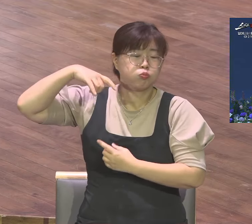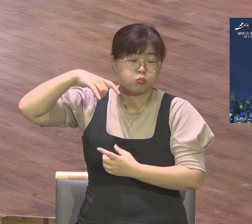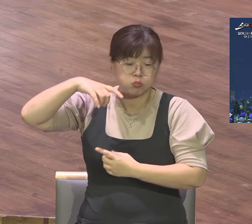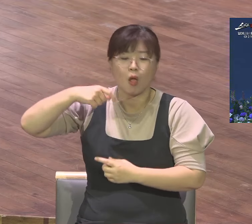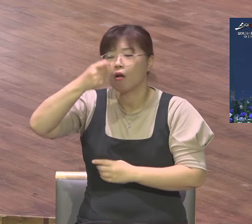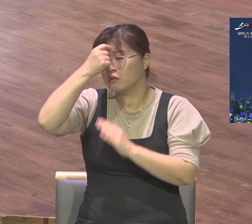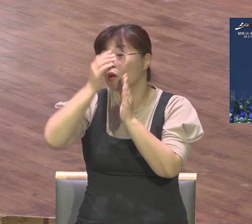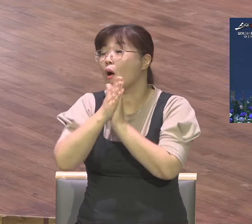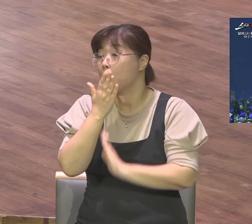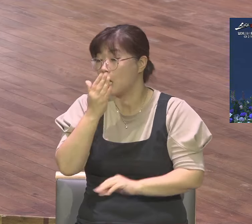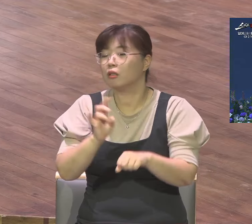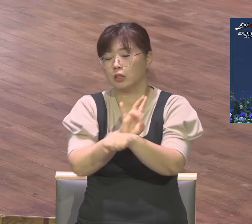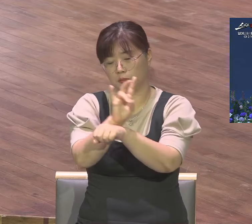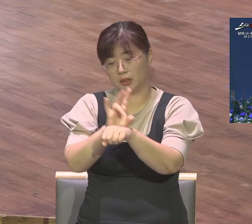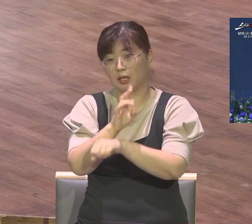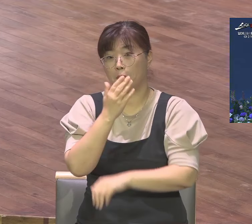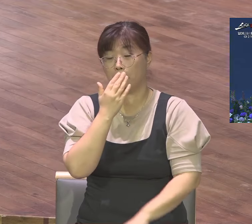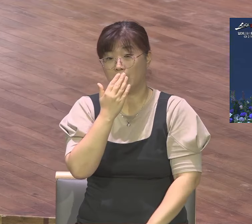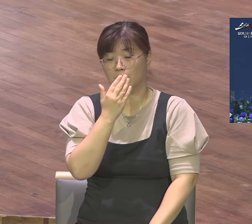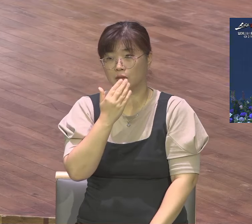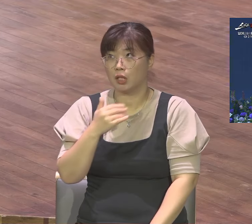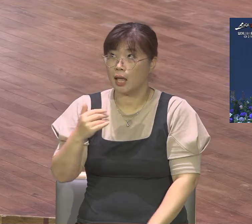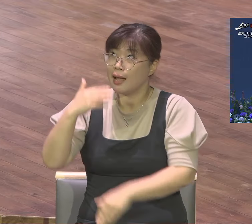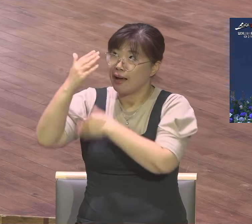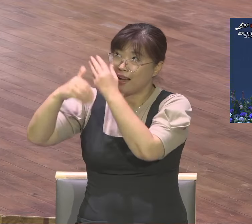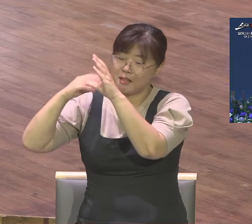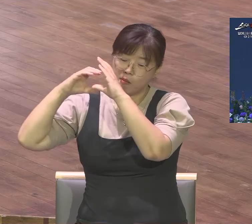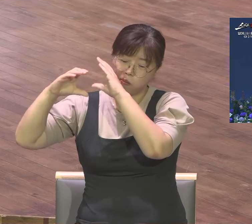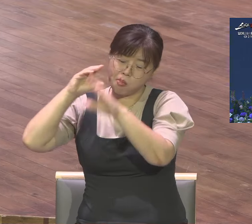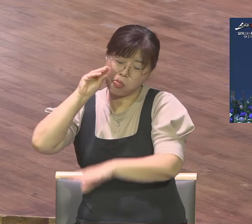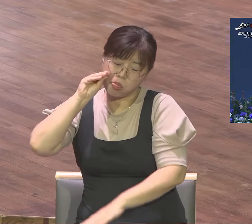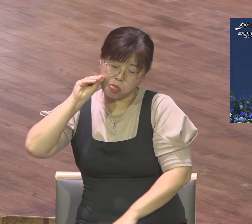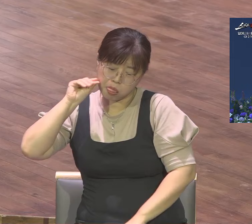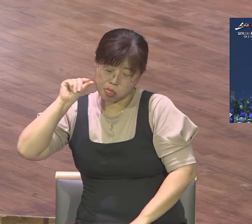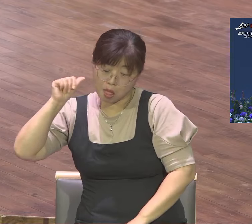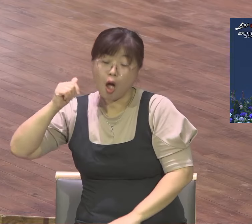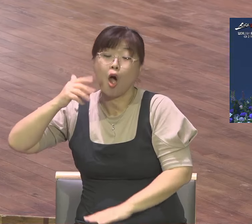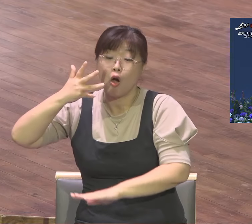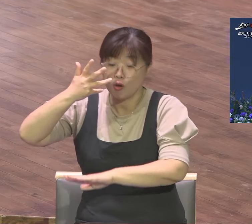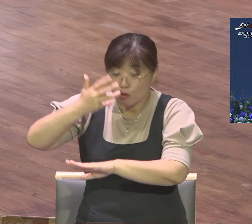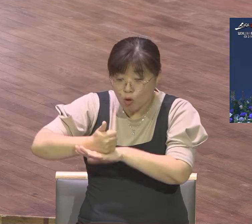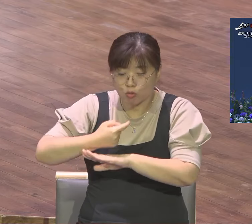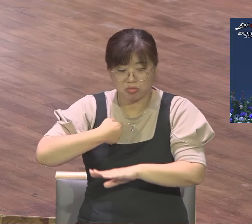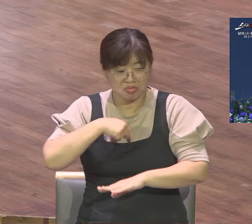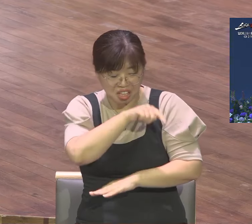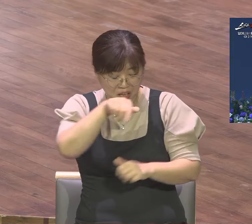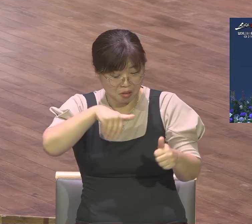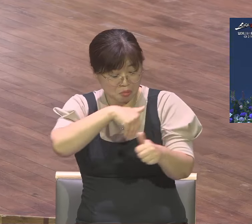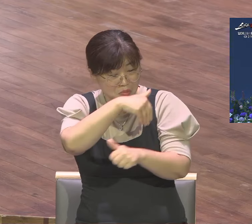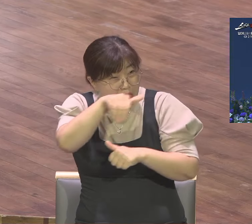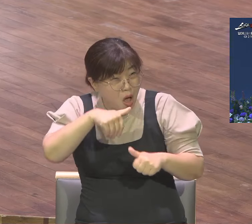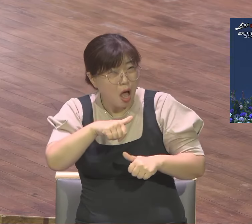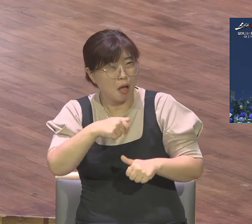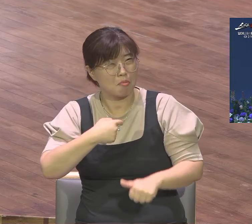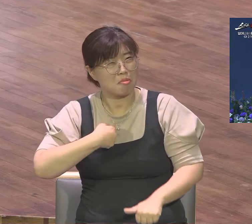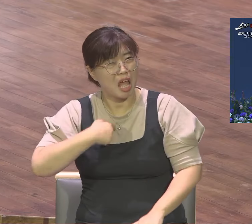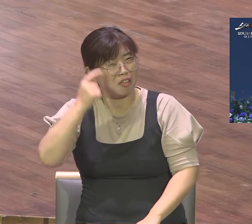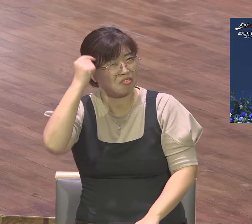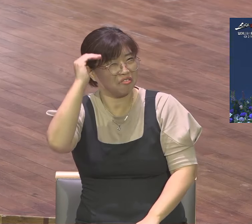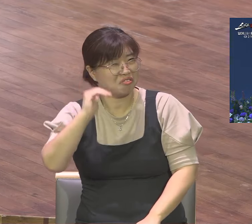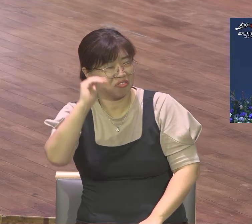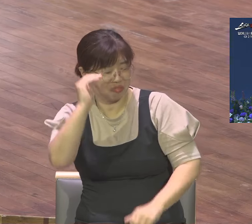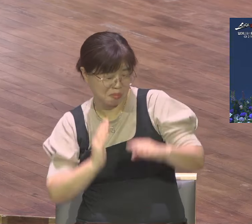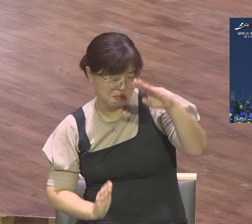되죠. 상황 환경 초월하는 힘을 하나님이 주시죠. 그것이 25. 우리 힘을 넘어서